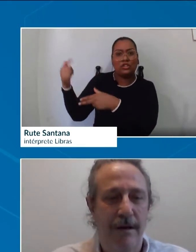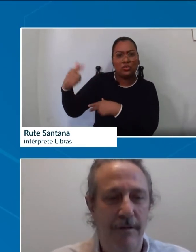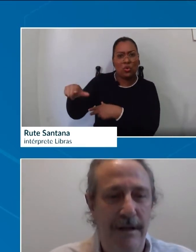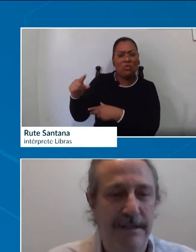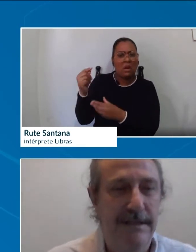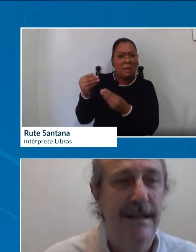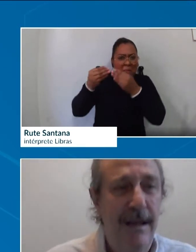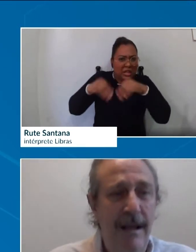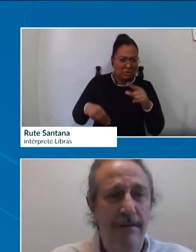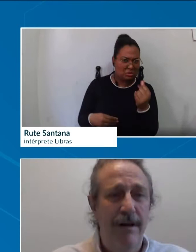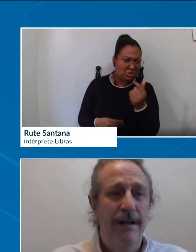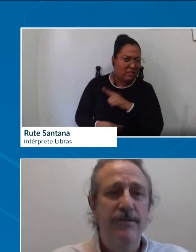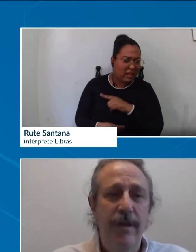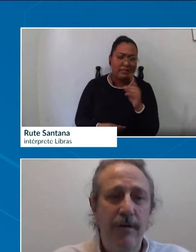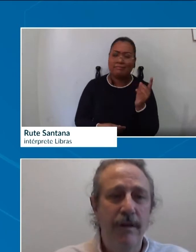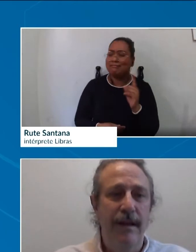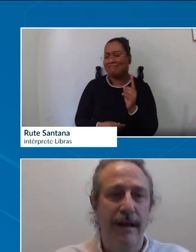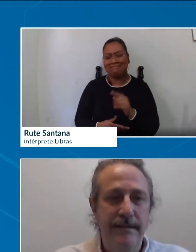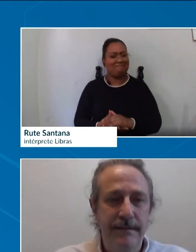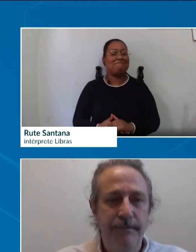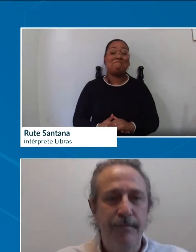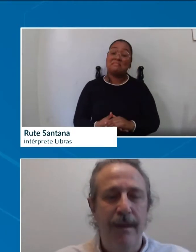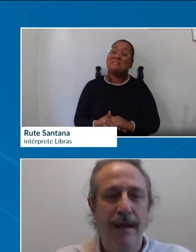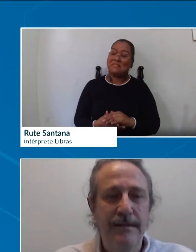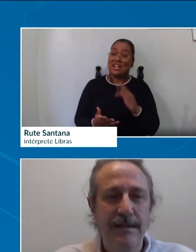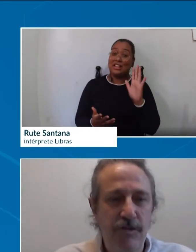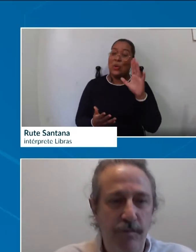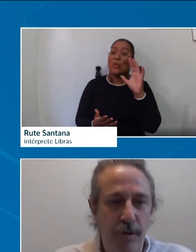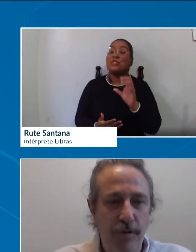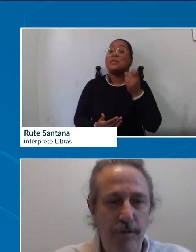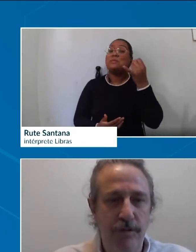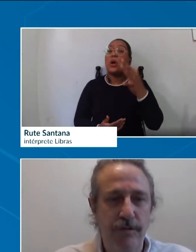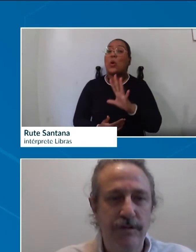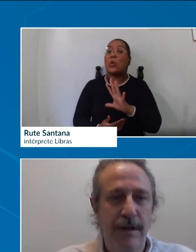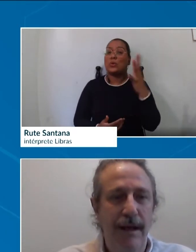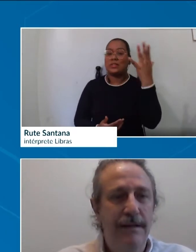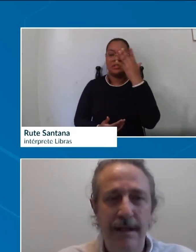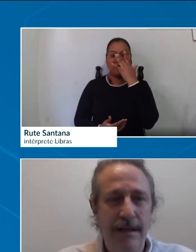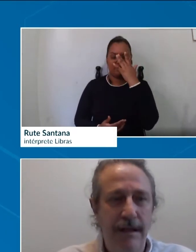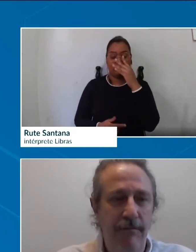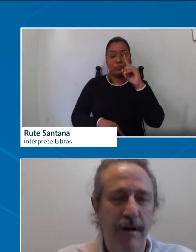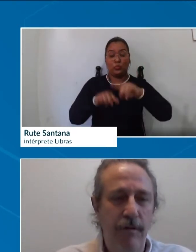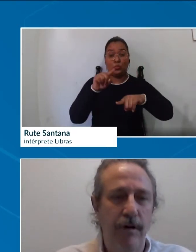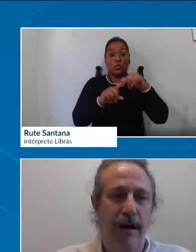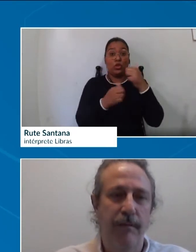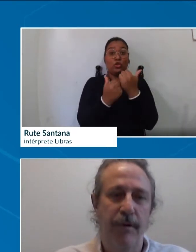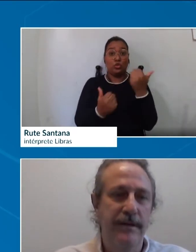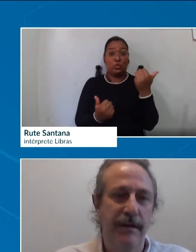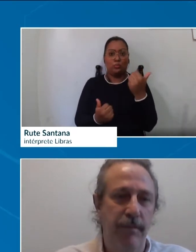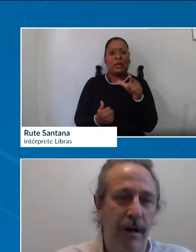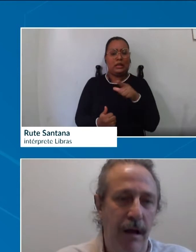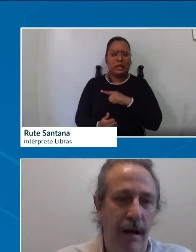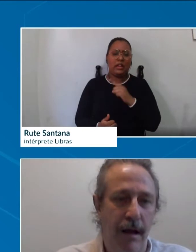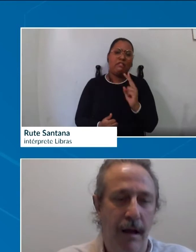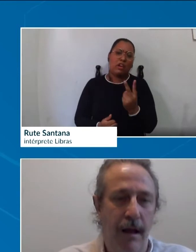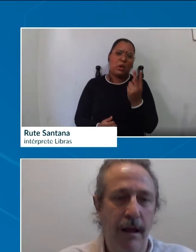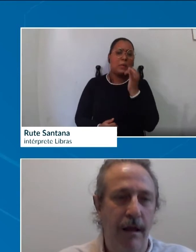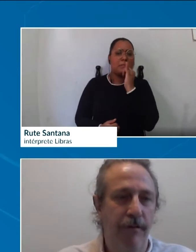pelo contrário, Letícia. Na verdade, o que acontece? Esses subprodutos, eles têm até um valor. Por